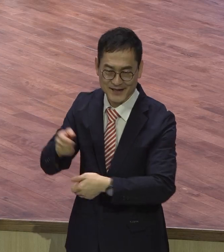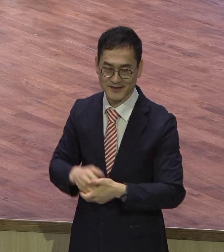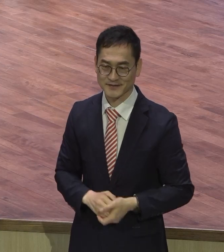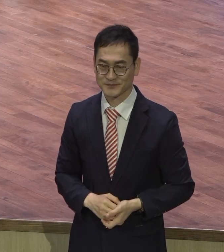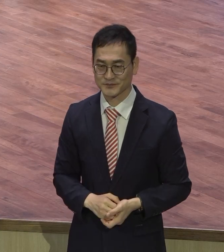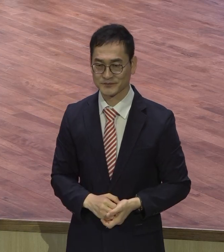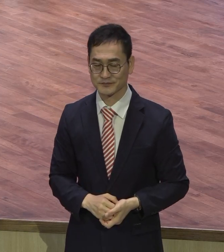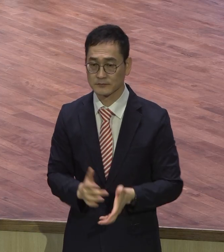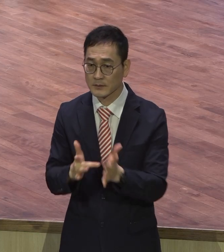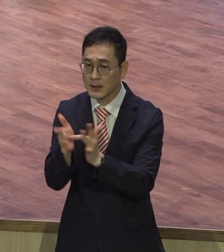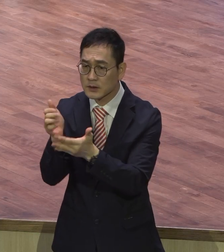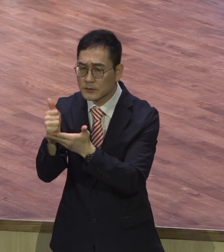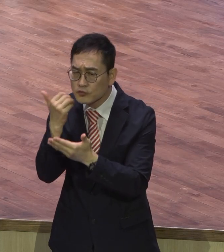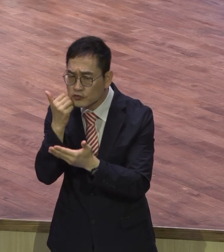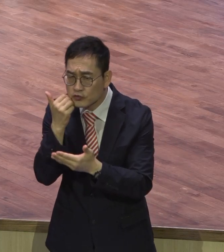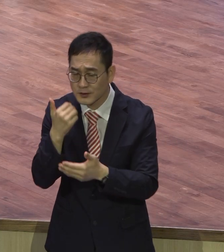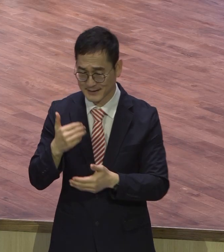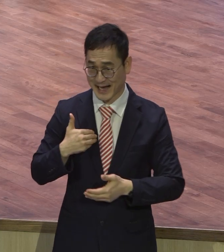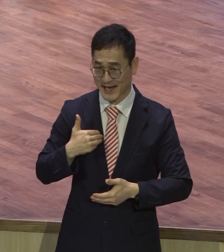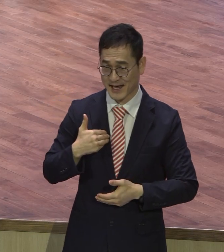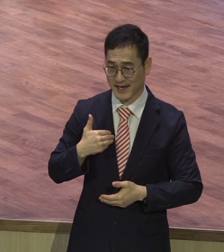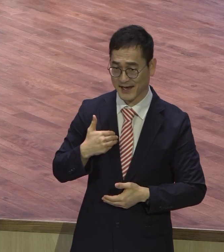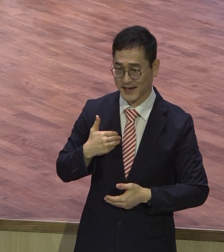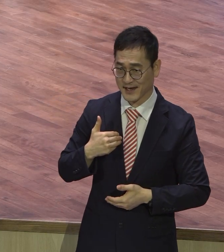예수님이 누구냐 우리의 주치이시다.